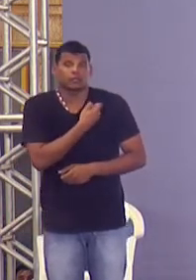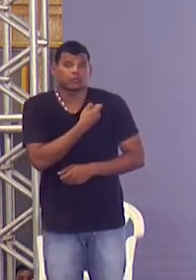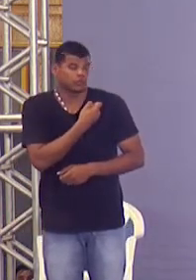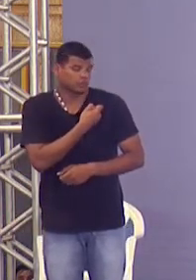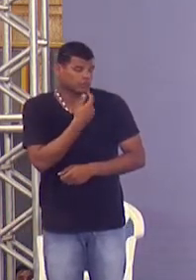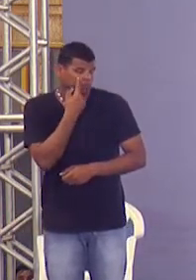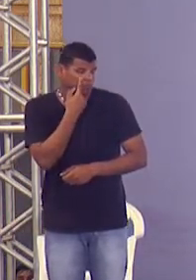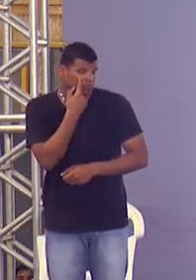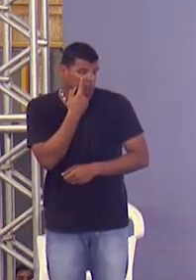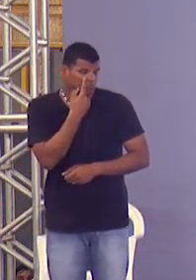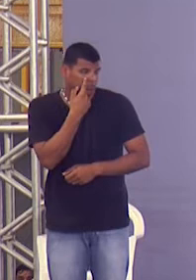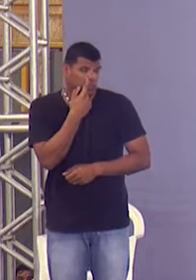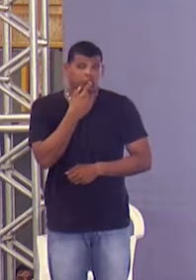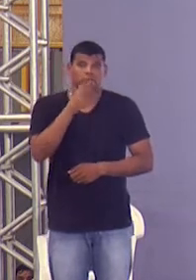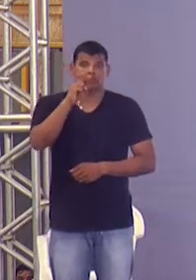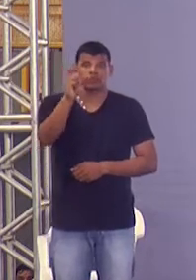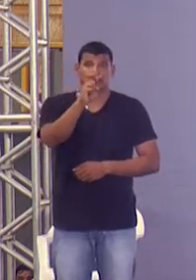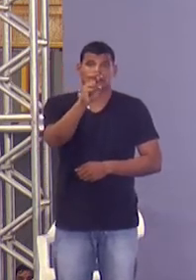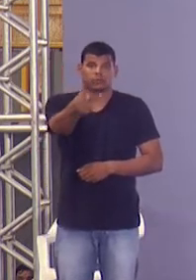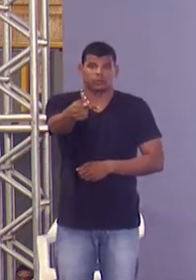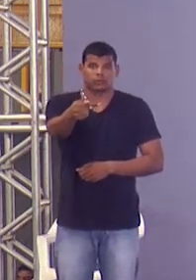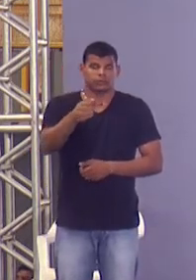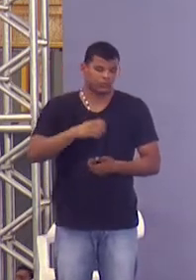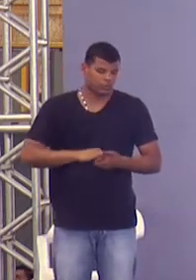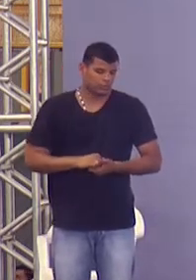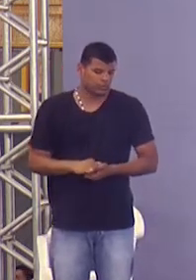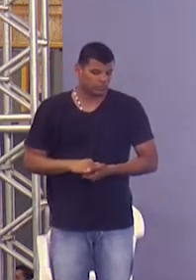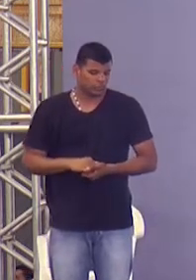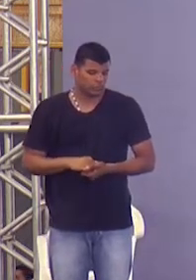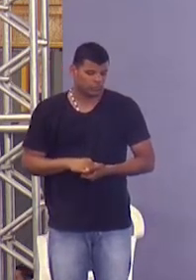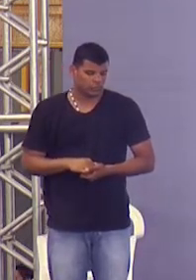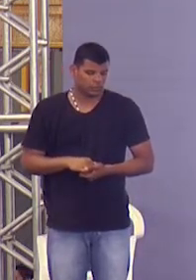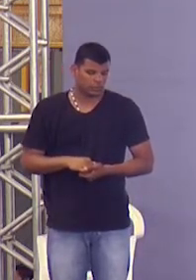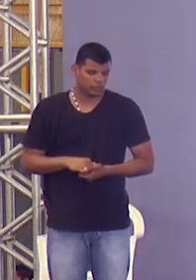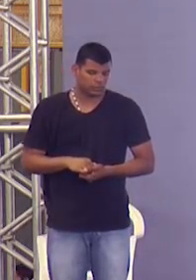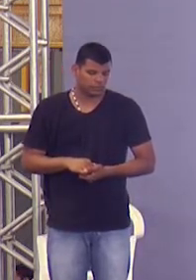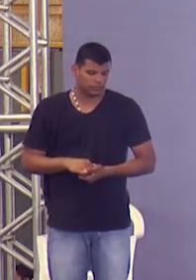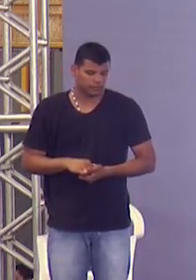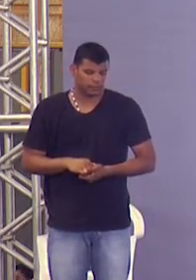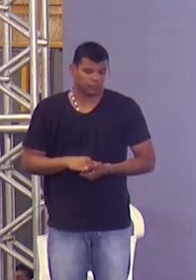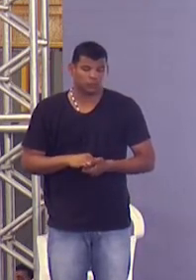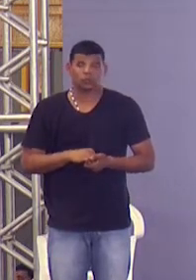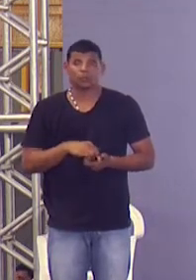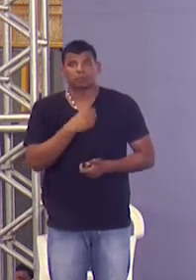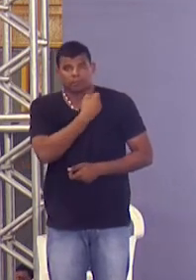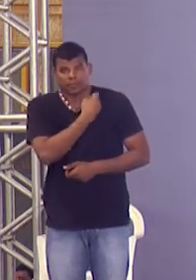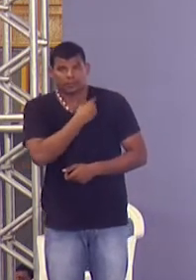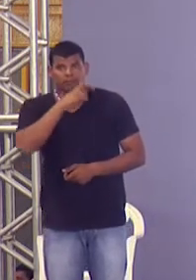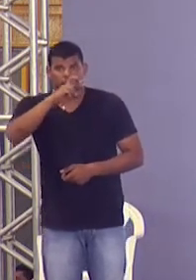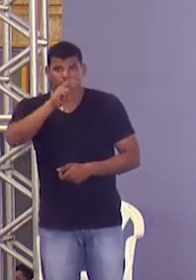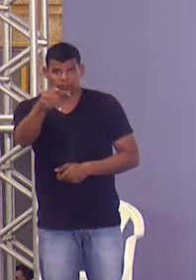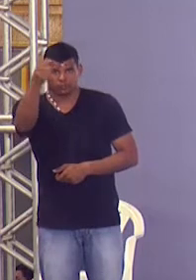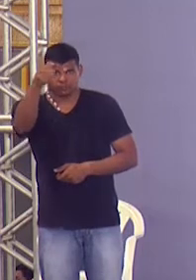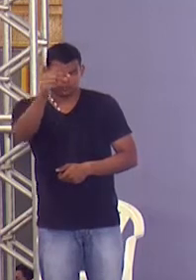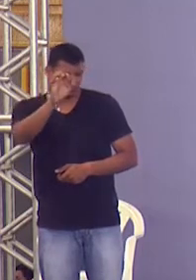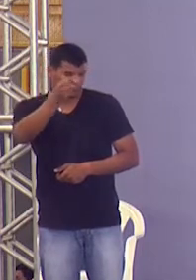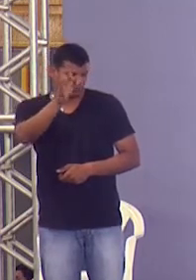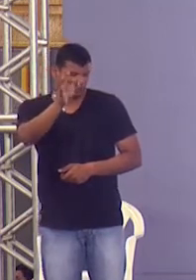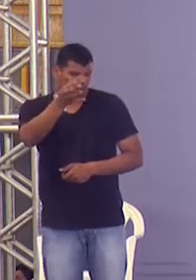Deixa eu encontrar aqui, é na página 57. Essas propriedades estão na página 57.